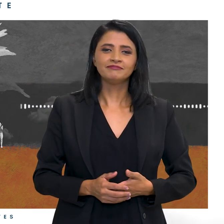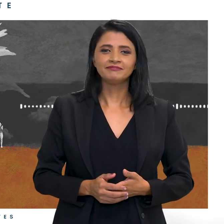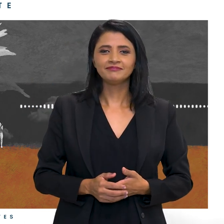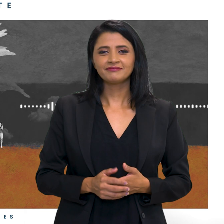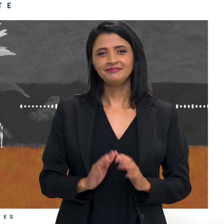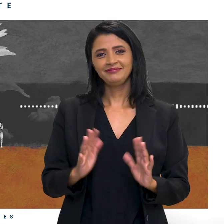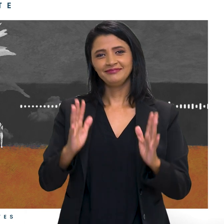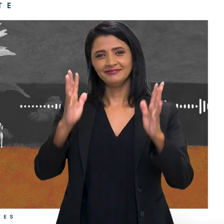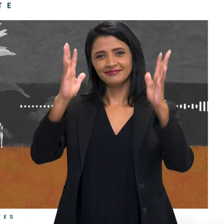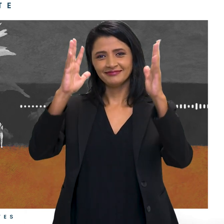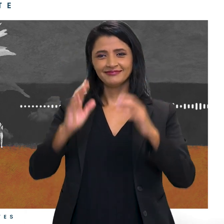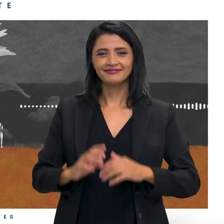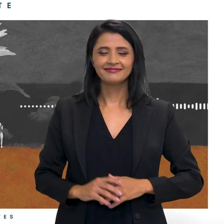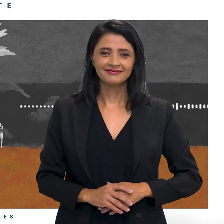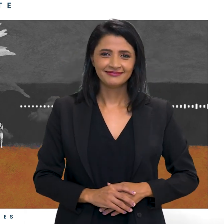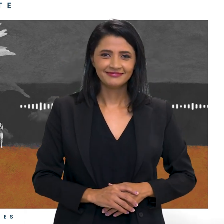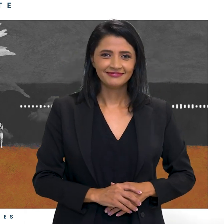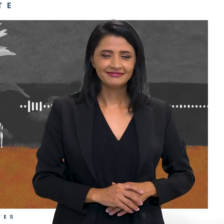seluei.